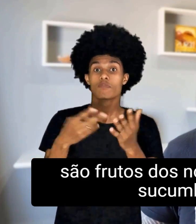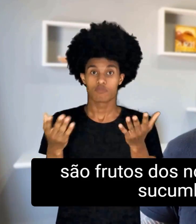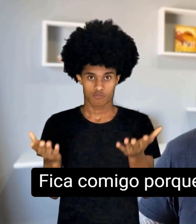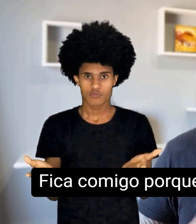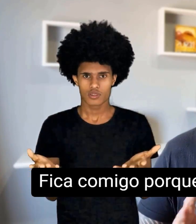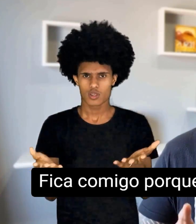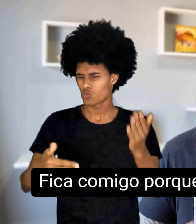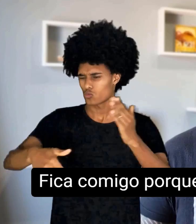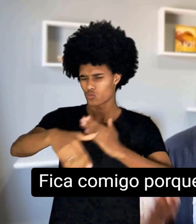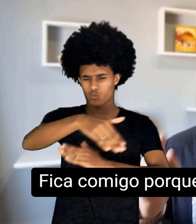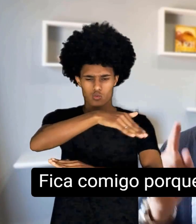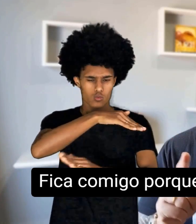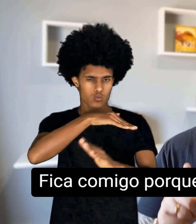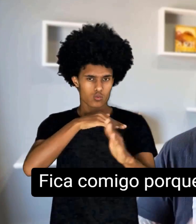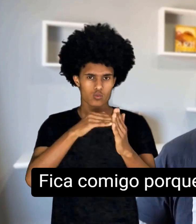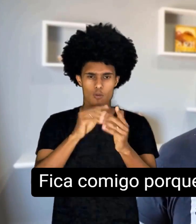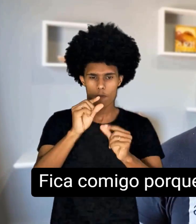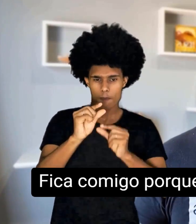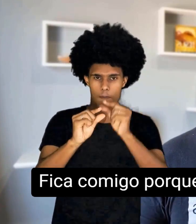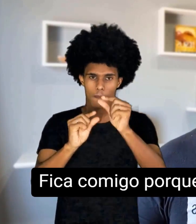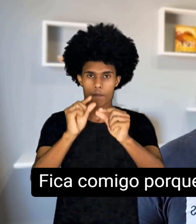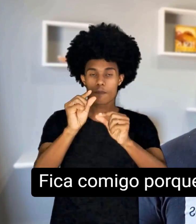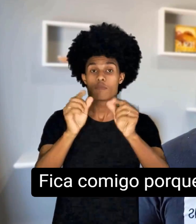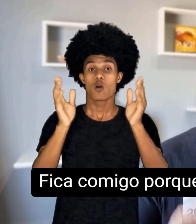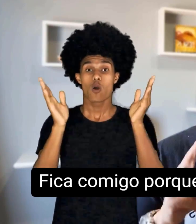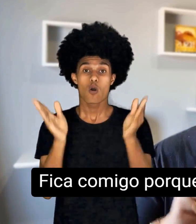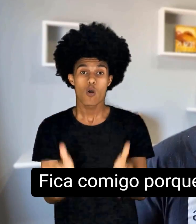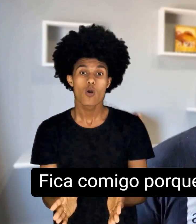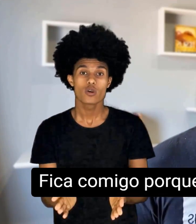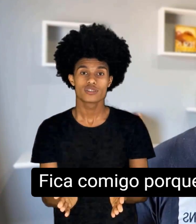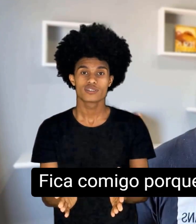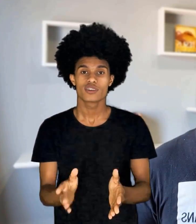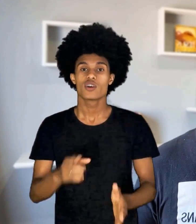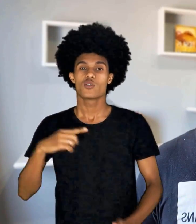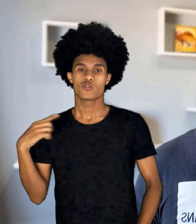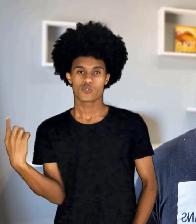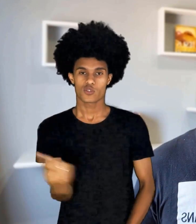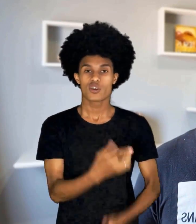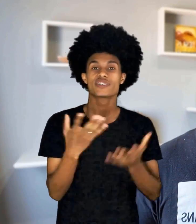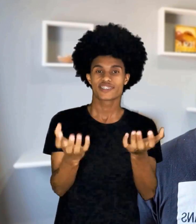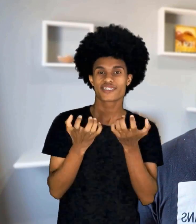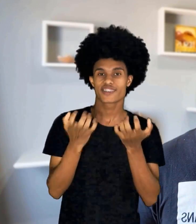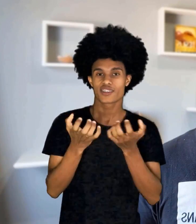sucumbir a elas. Amém? Fica comigo porque o estudo hoje está edificante.